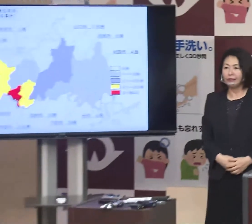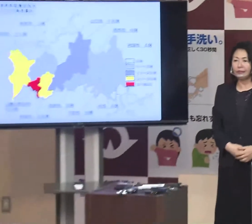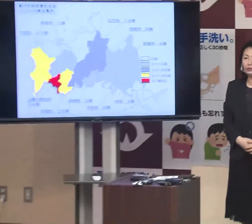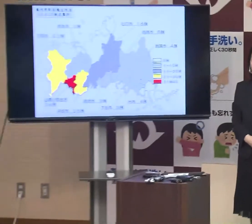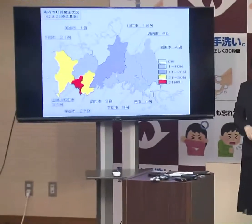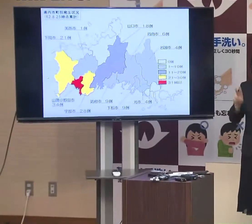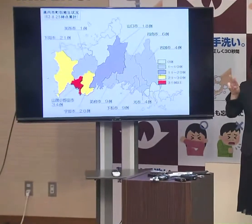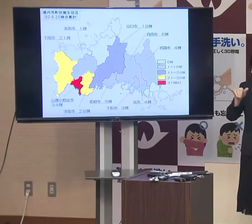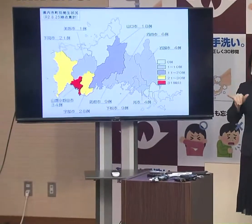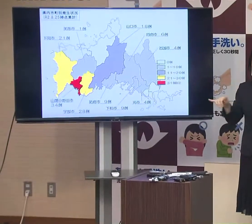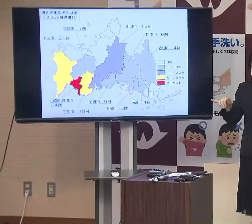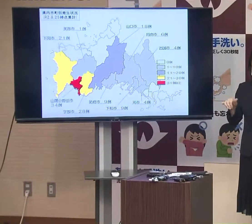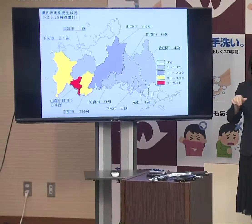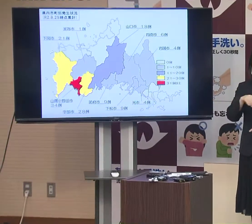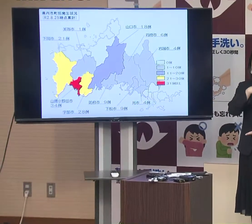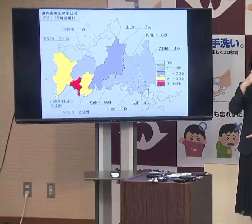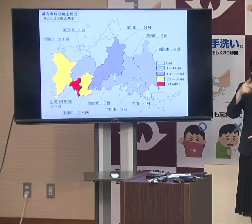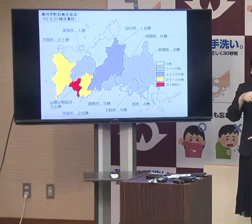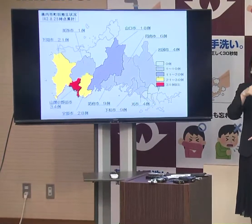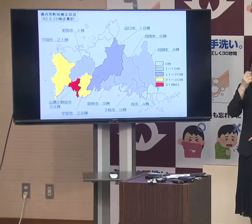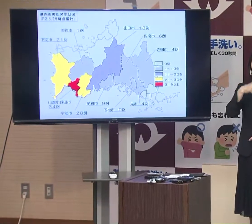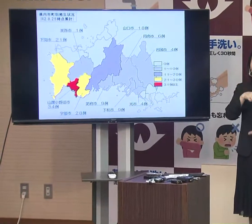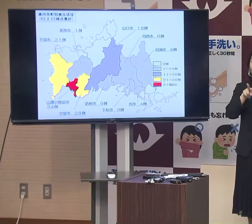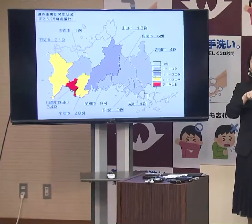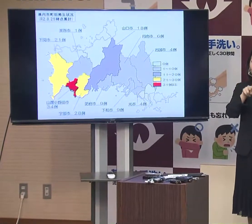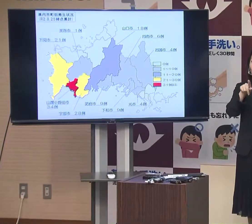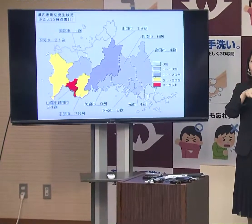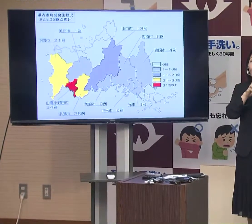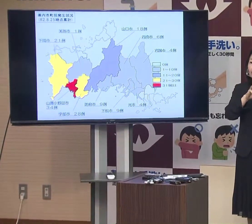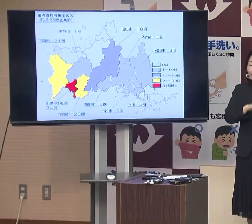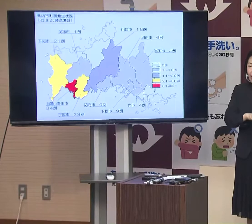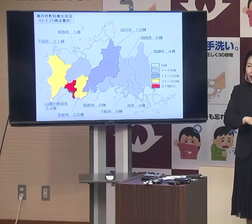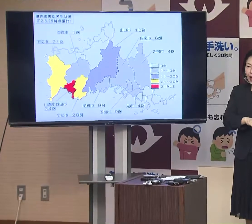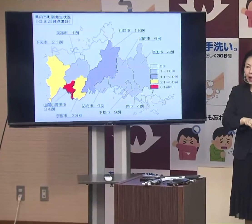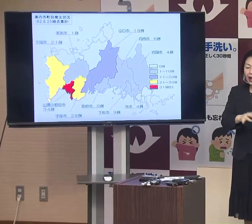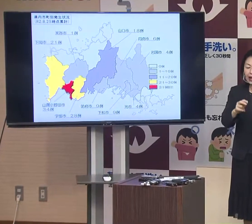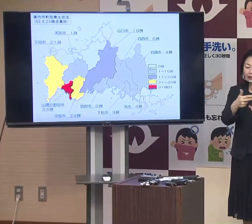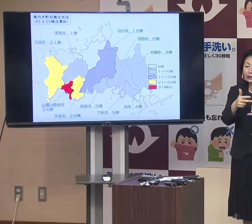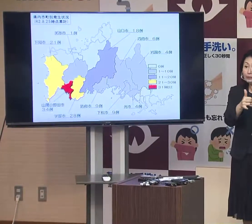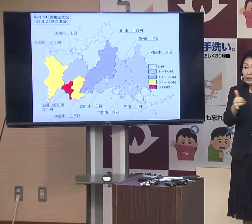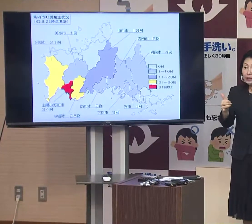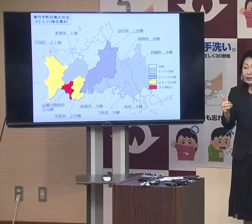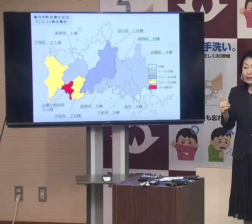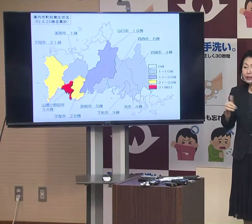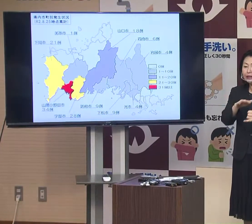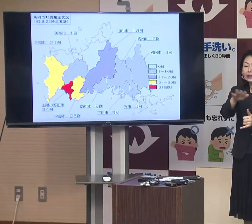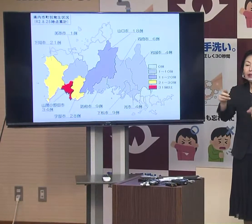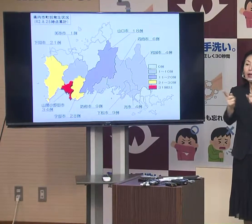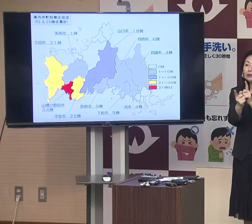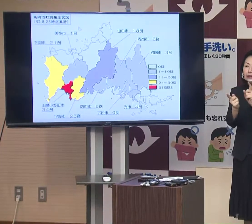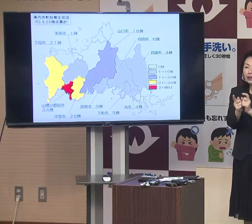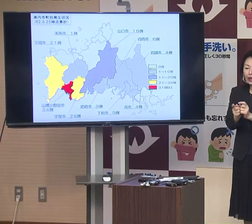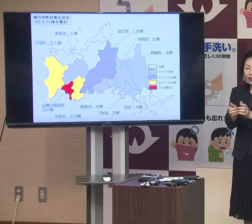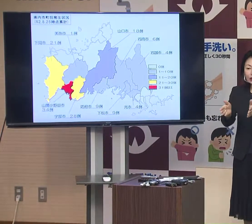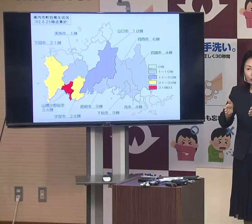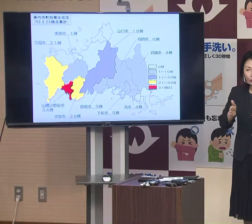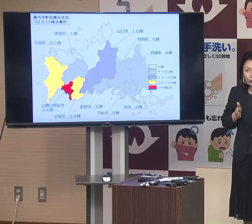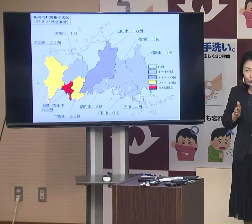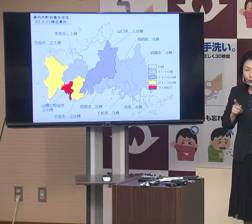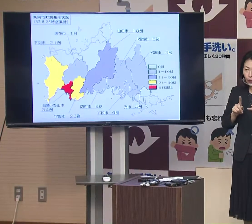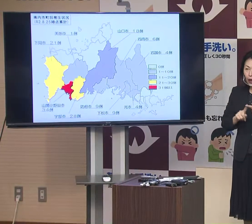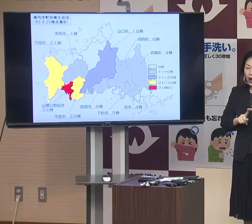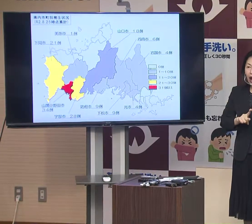見てるか3、4とかですね、市民の方に対して、例えば自粛要請ですとか、あるいはその県民の方に対